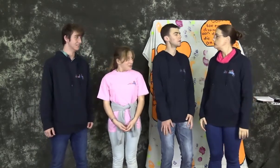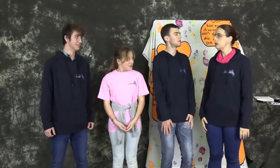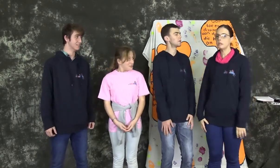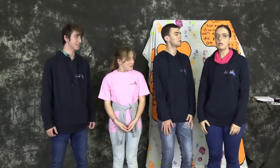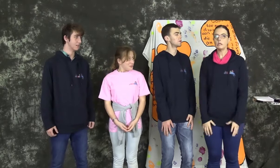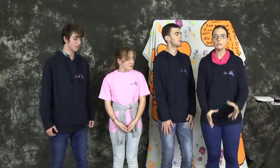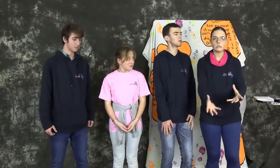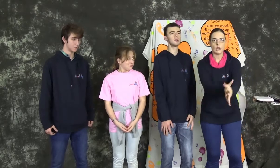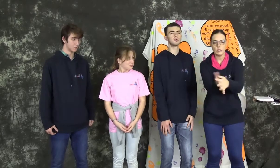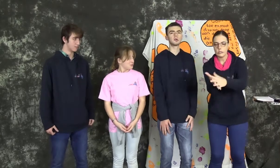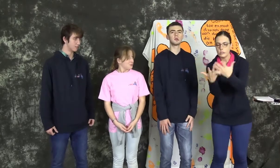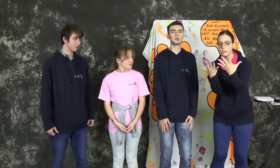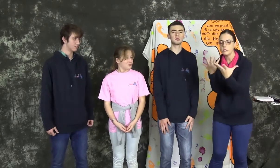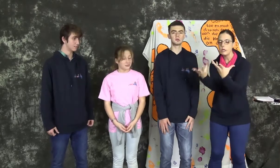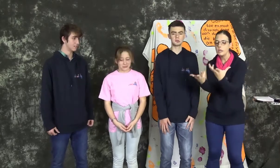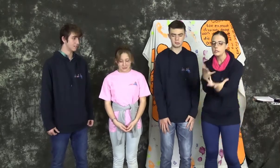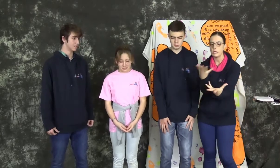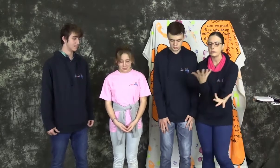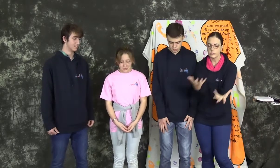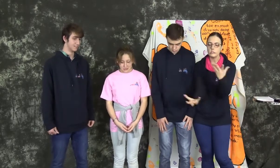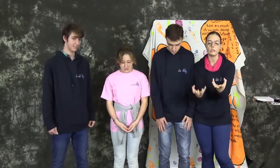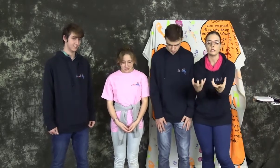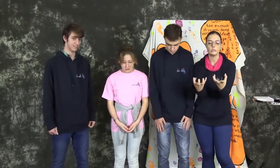Ja, ek is dik. Ek is so dik. Ek is so dik. Ek is so dik. Ek is so dik. Ek is so dik. Ek is so dik.